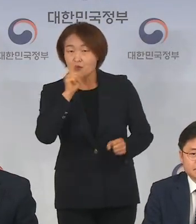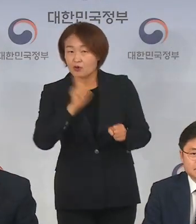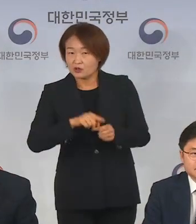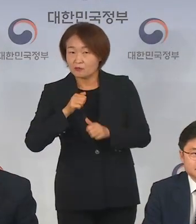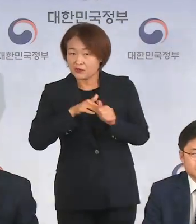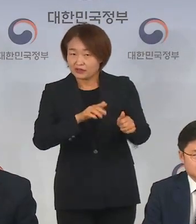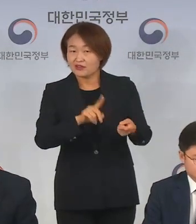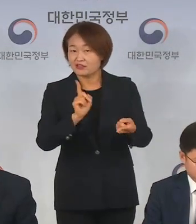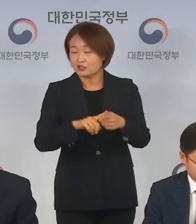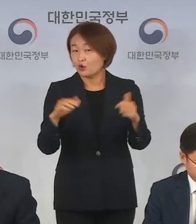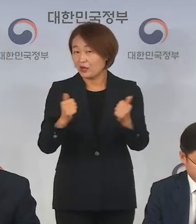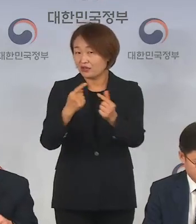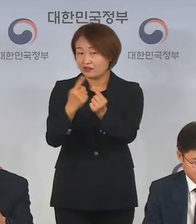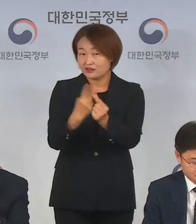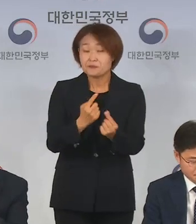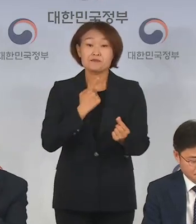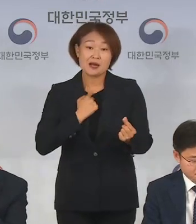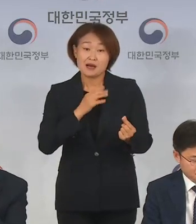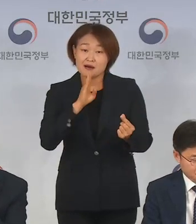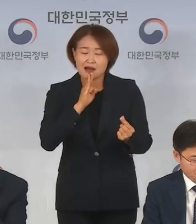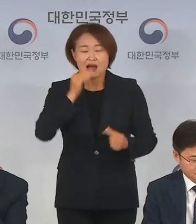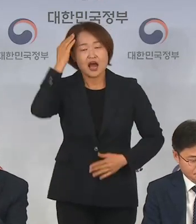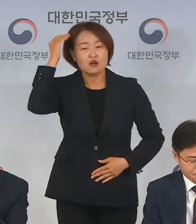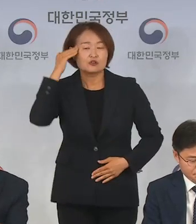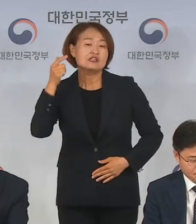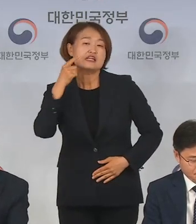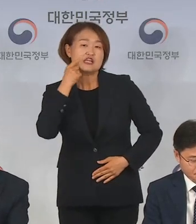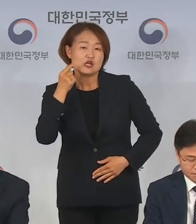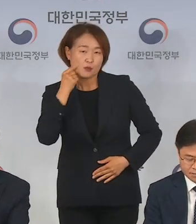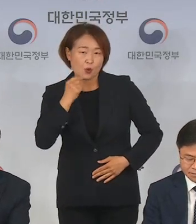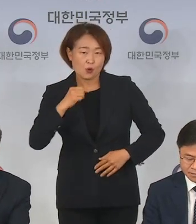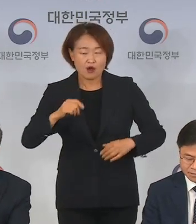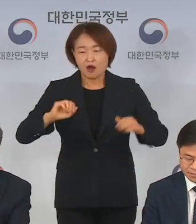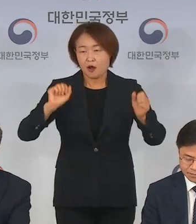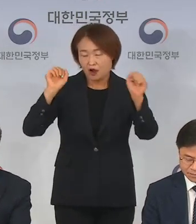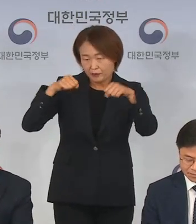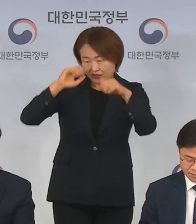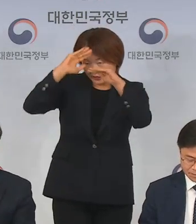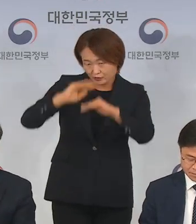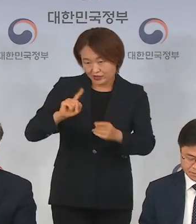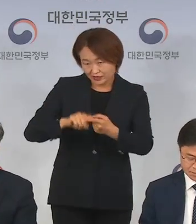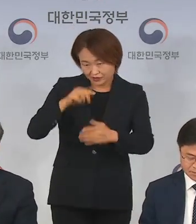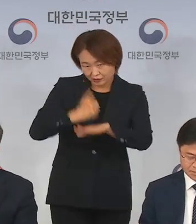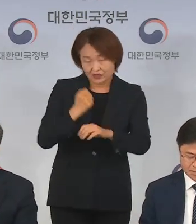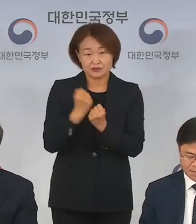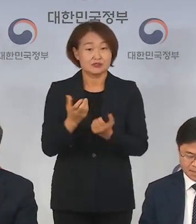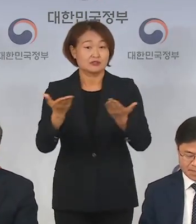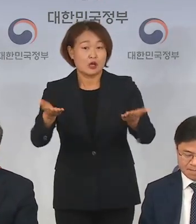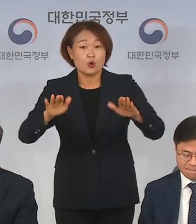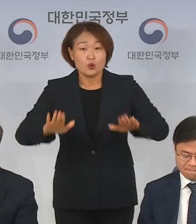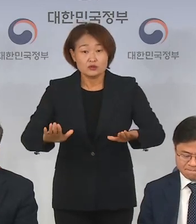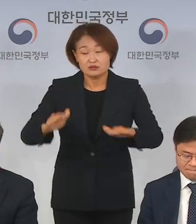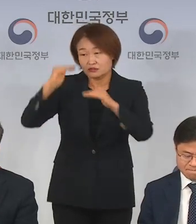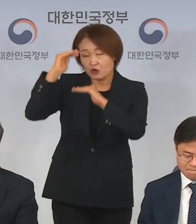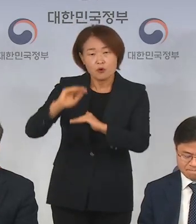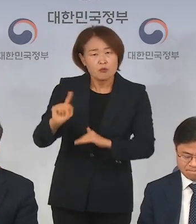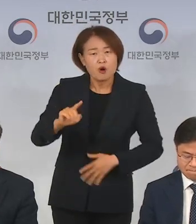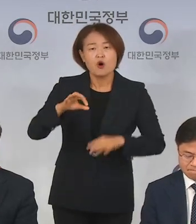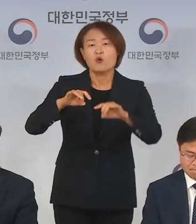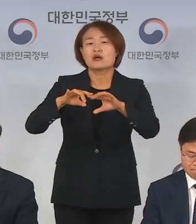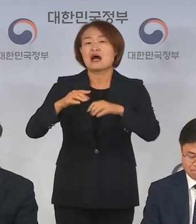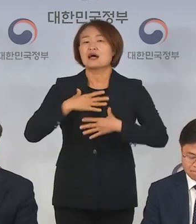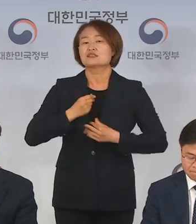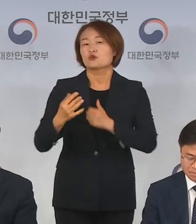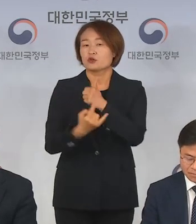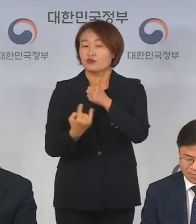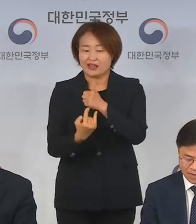걸쳐서 진행된 한일 간 협의 결과에 대해 말씀드리겠습니다. 오늘 브리핑은 원자력안전위원회